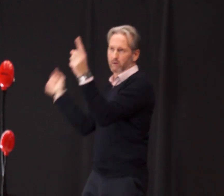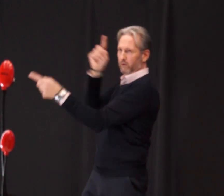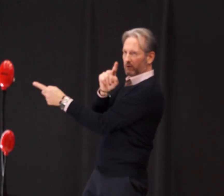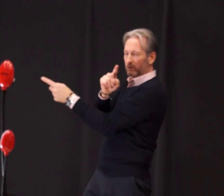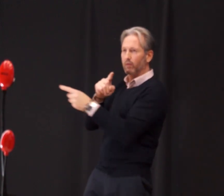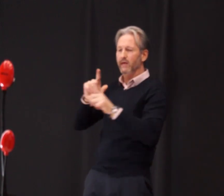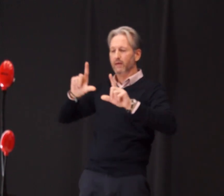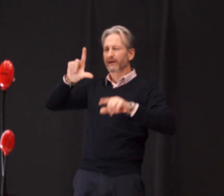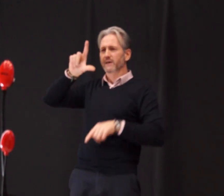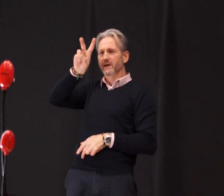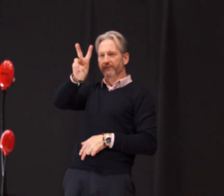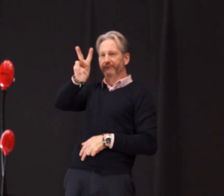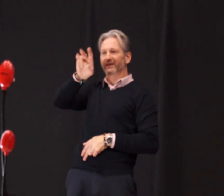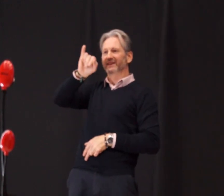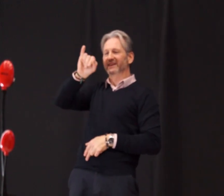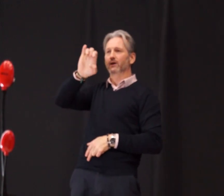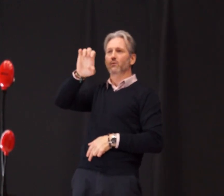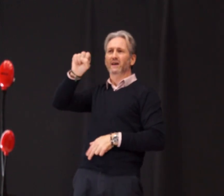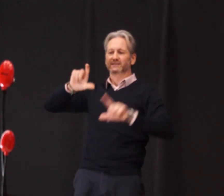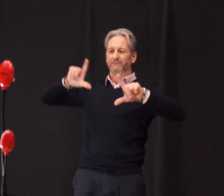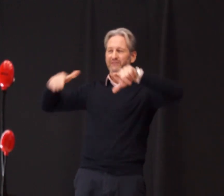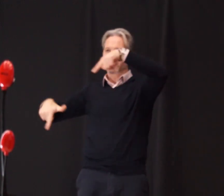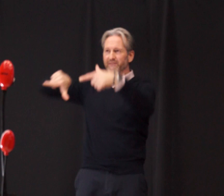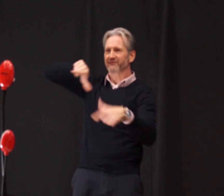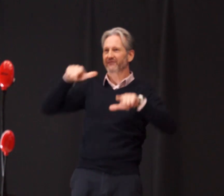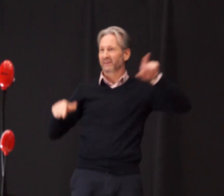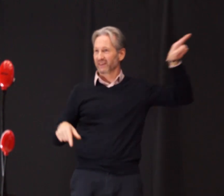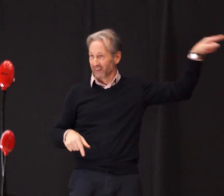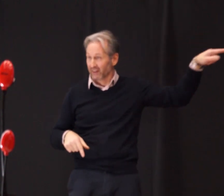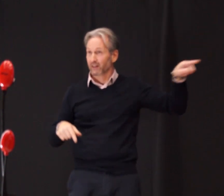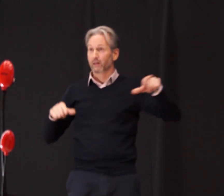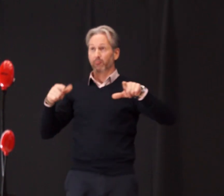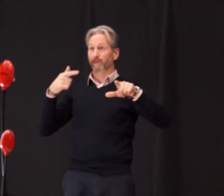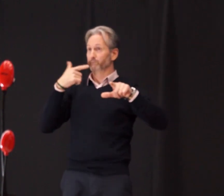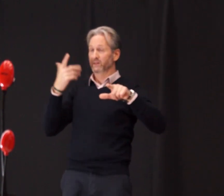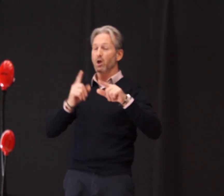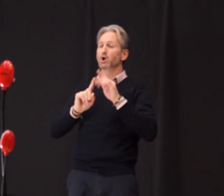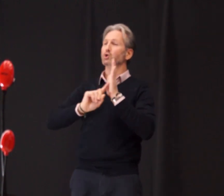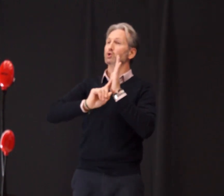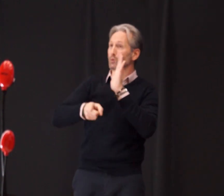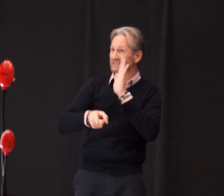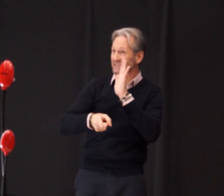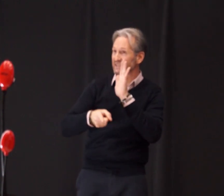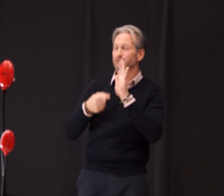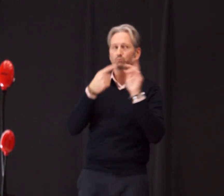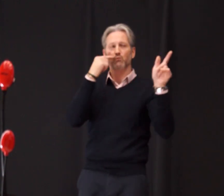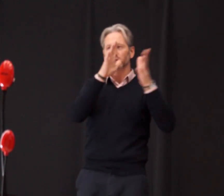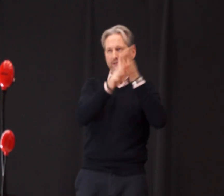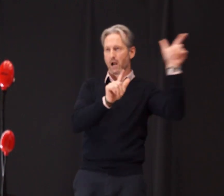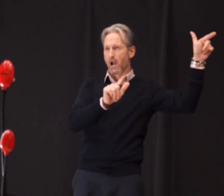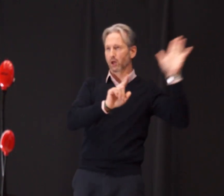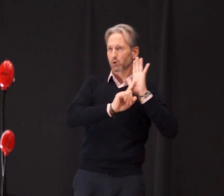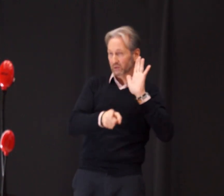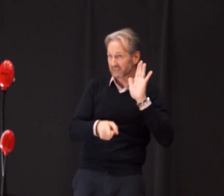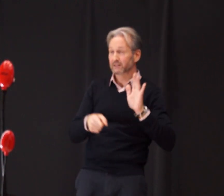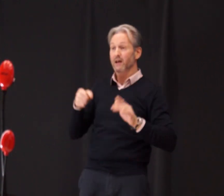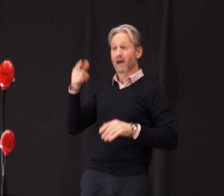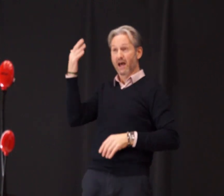c'est de vraiment faire réfléchir sur la spatialisation. Et donc, j'utilise un logiciel qui s'appelle